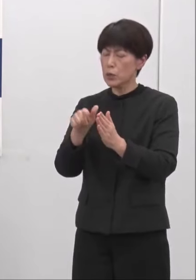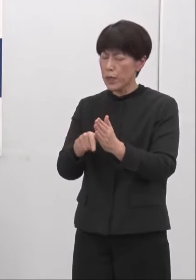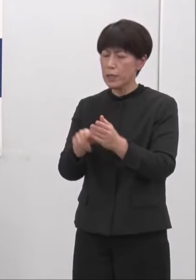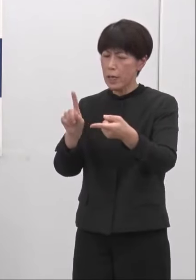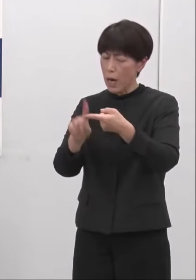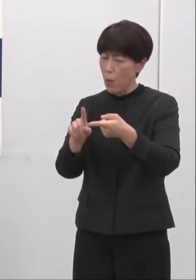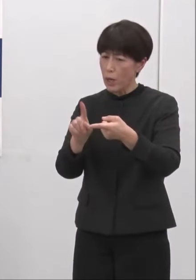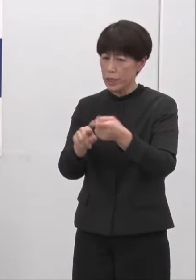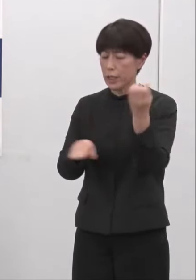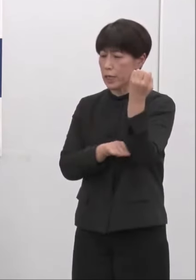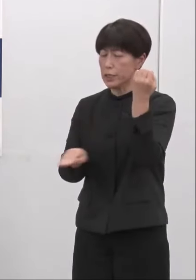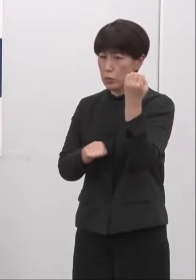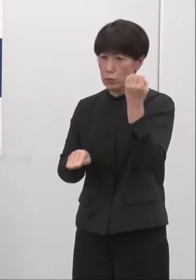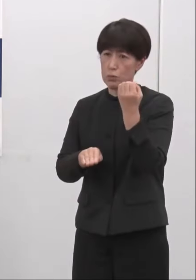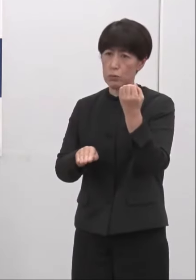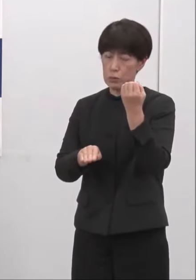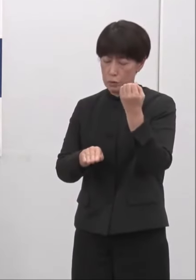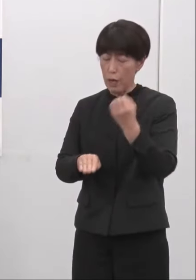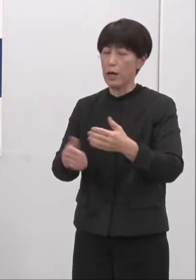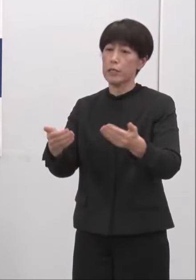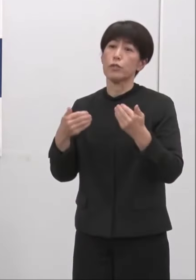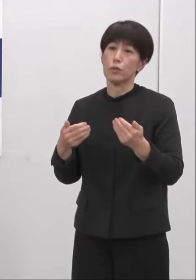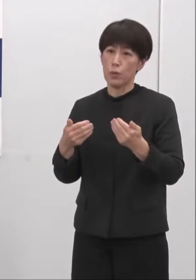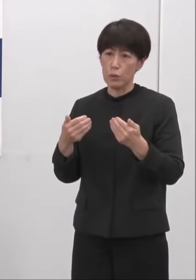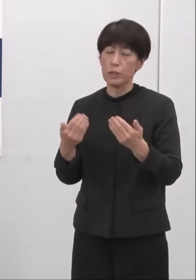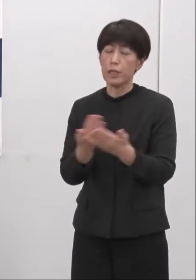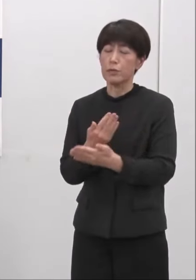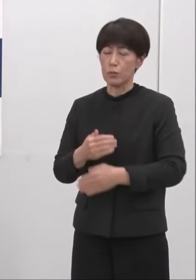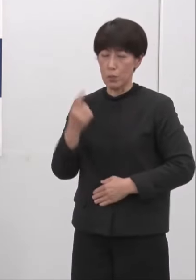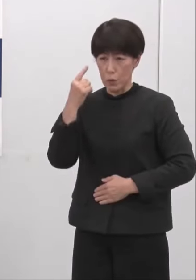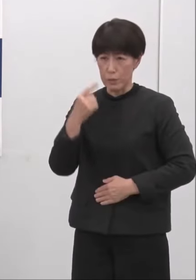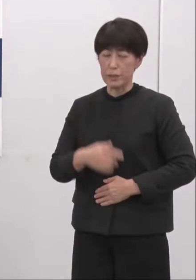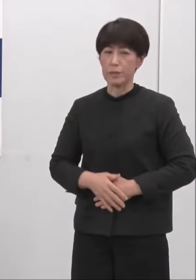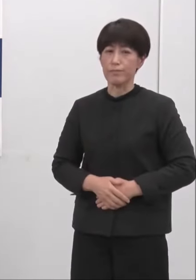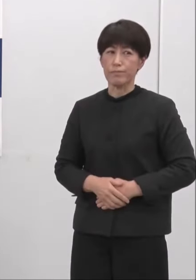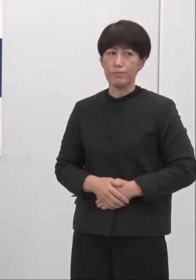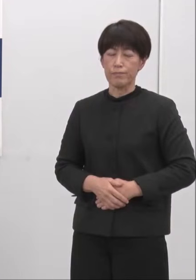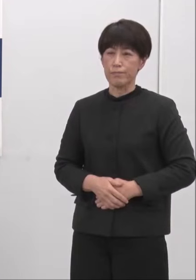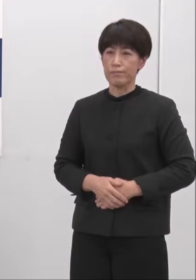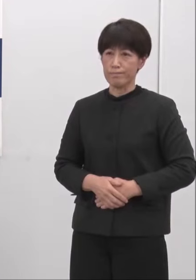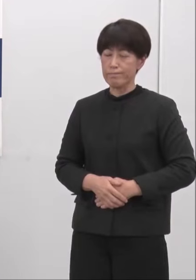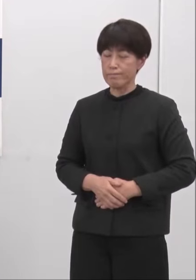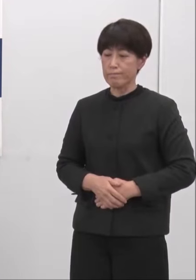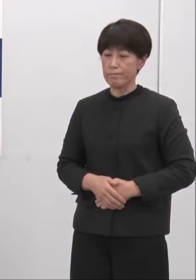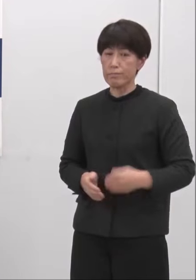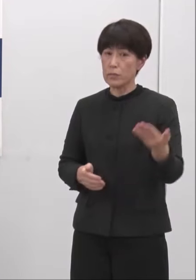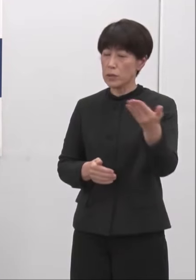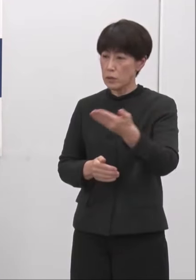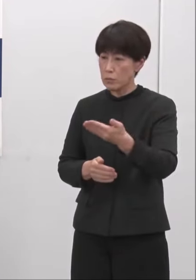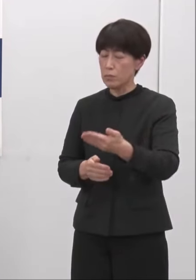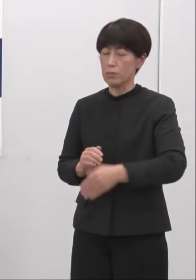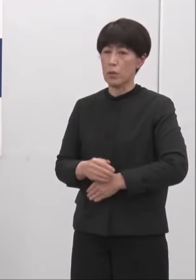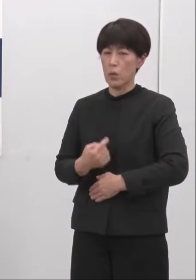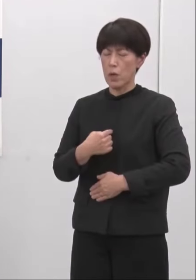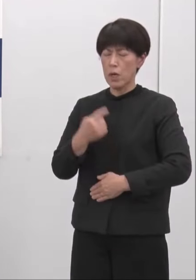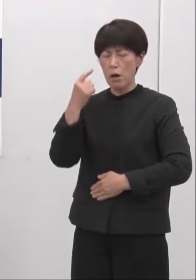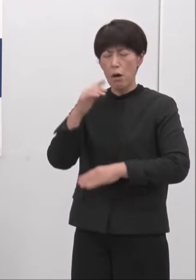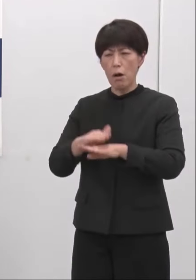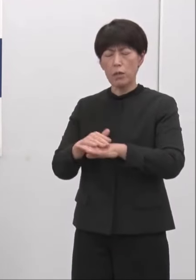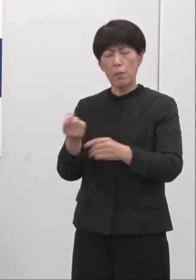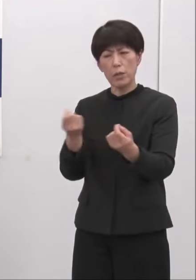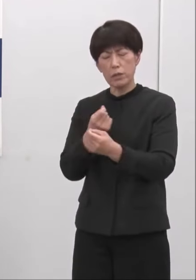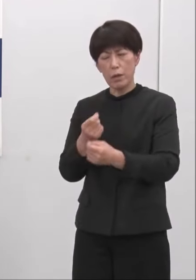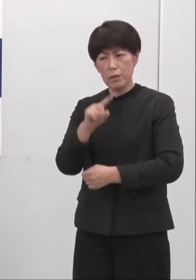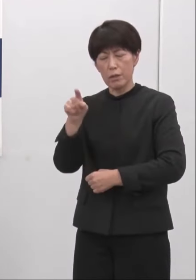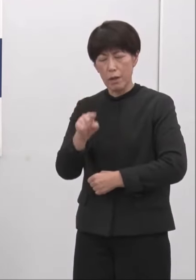けが恒久的に残っていくことになります。 ちょっと私の認識が間違ってたらすいませんけれども、現在